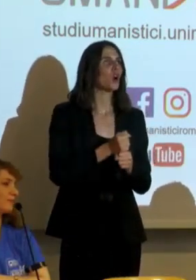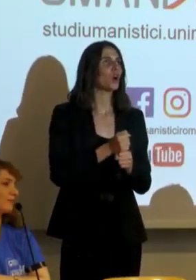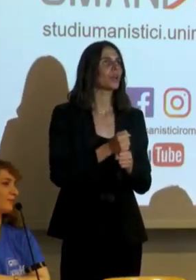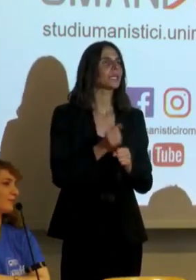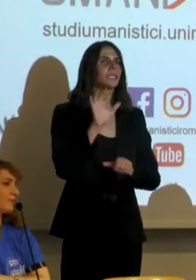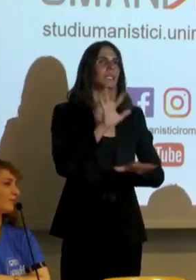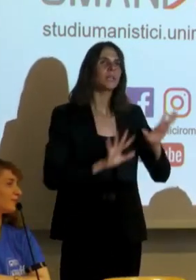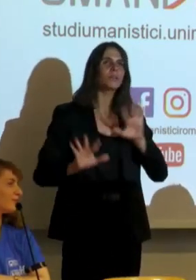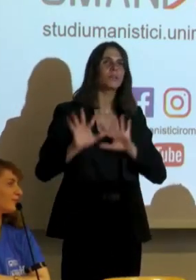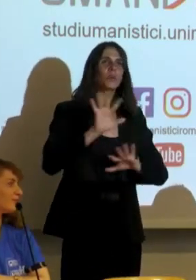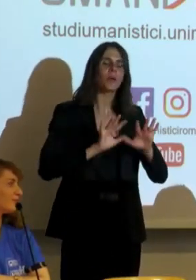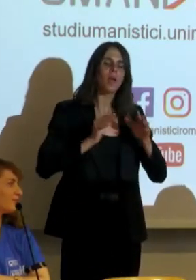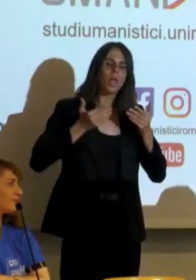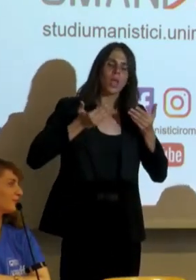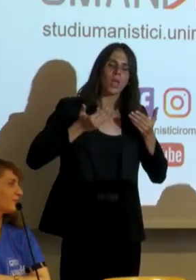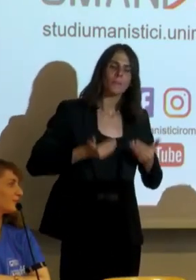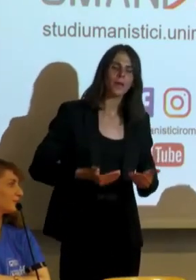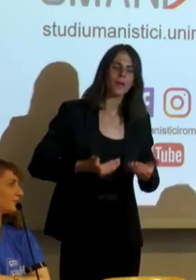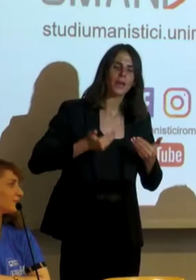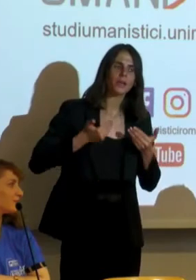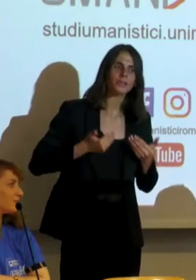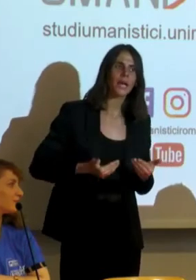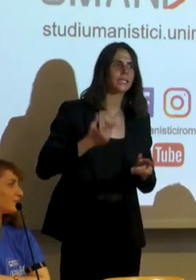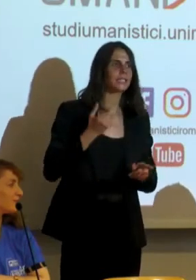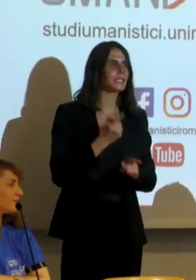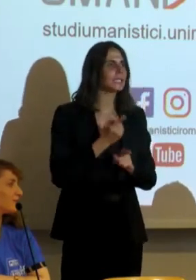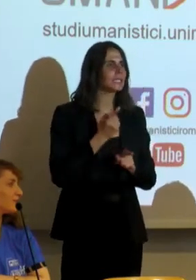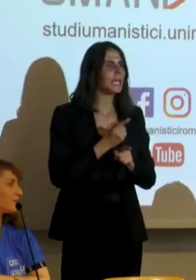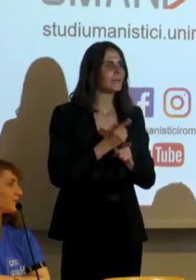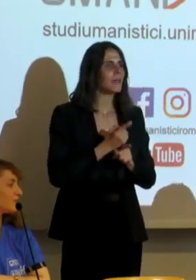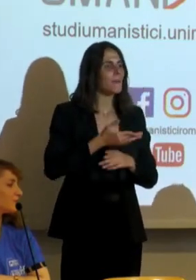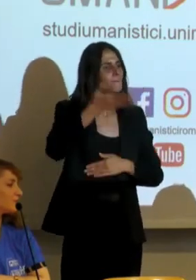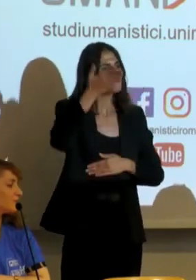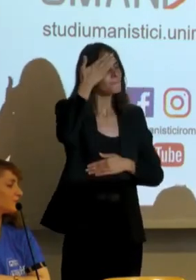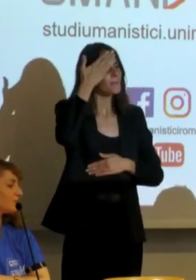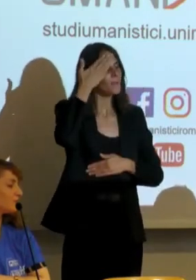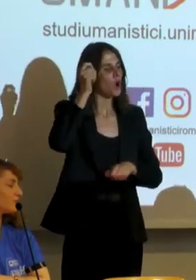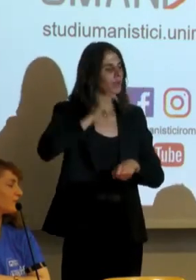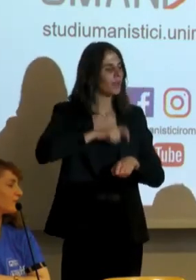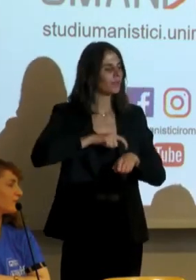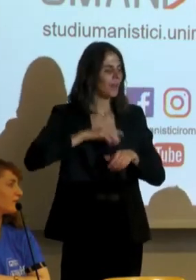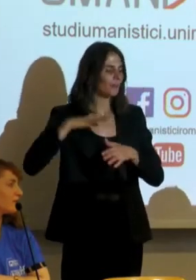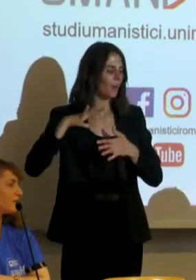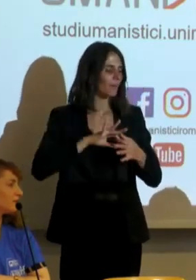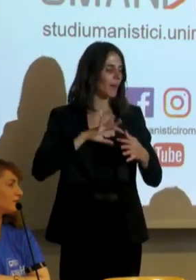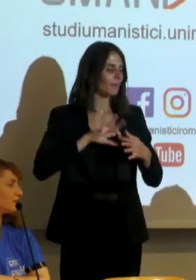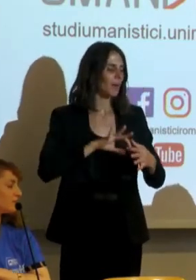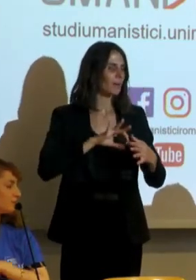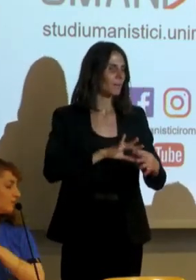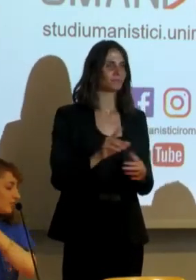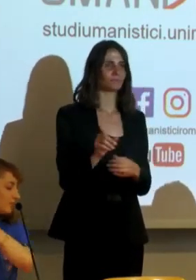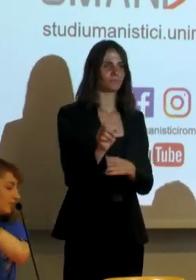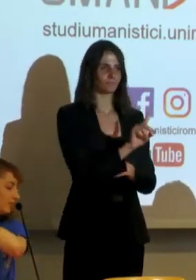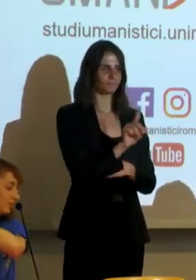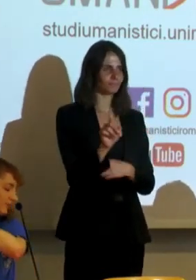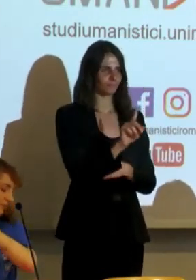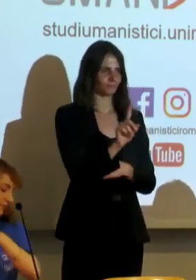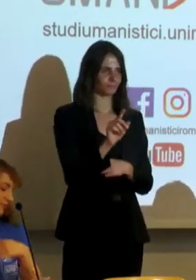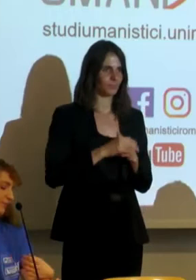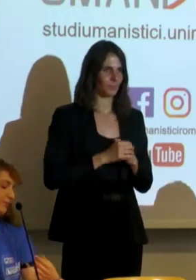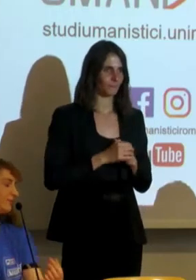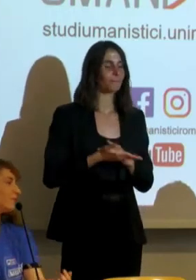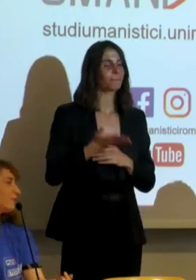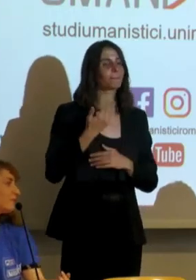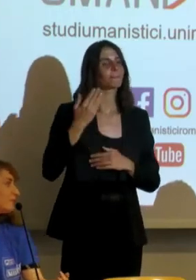molto polverosa, siano cose da imparare cronologicamente. Non è così. Quando al primo anno